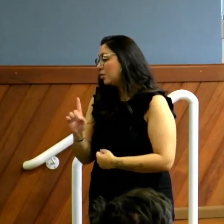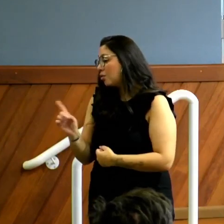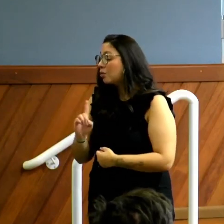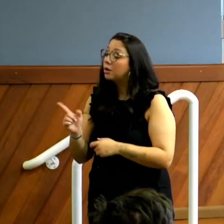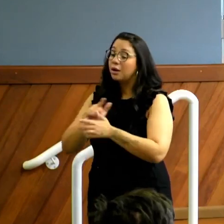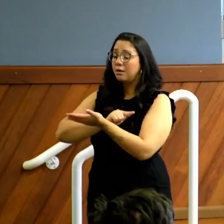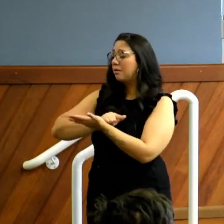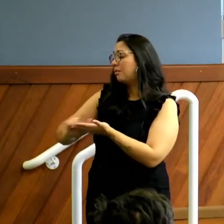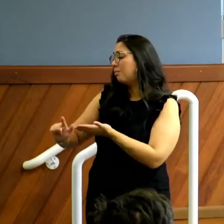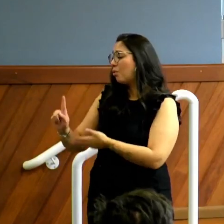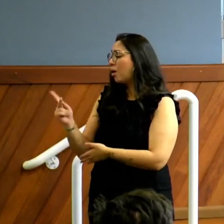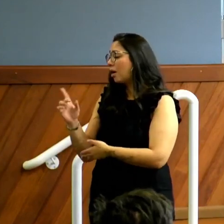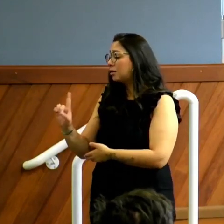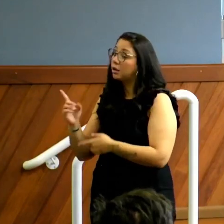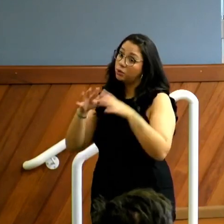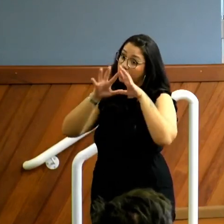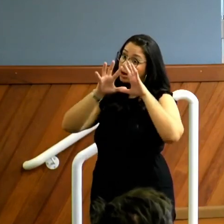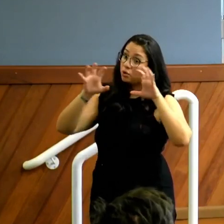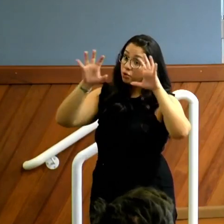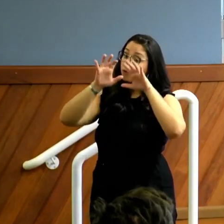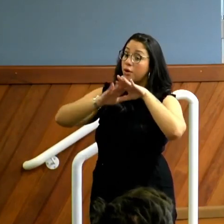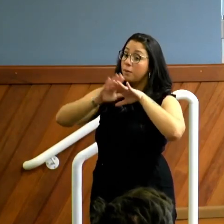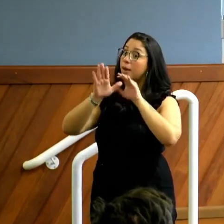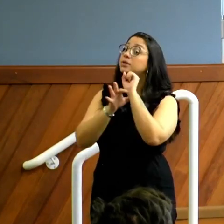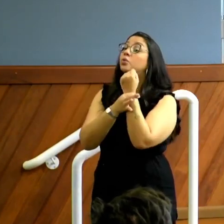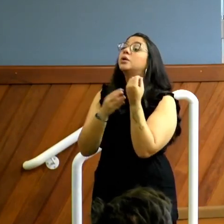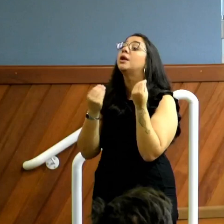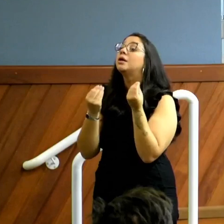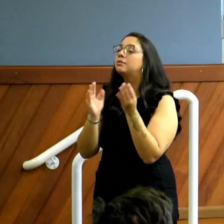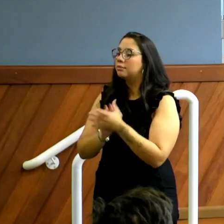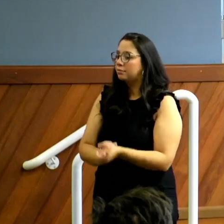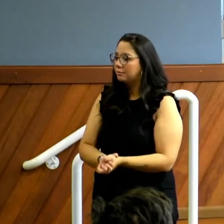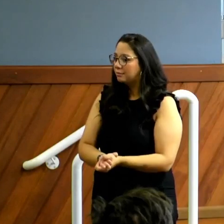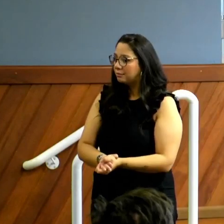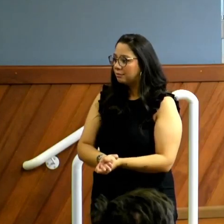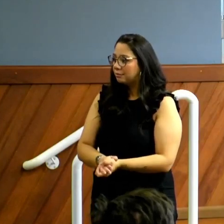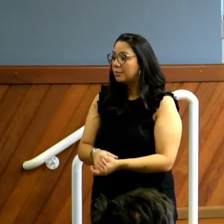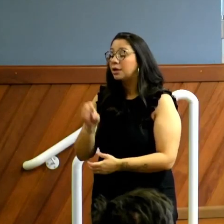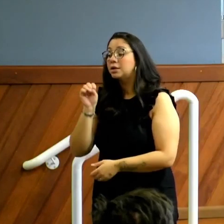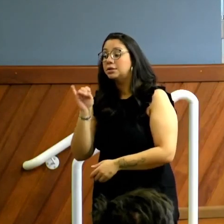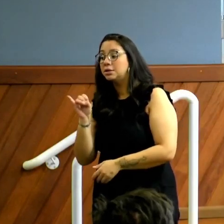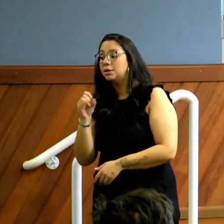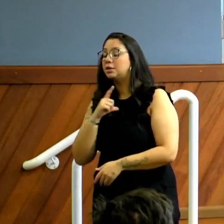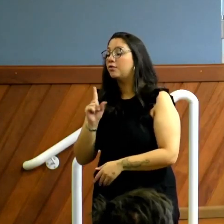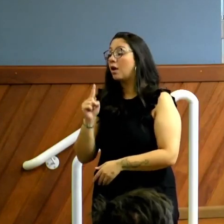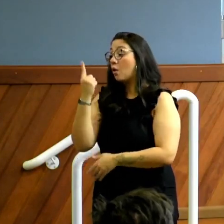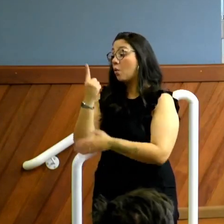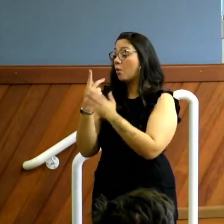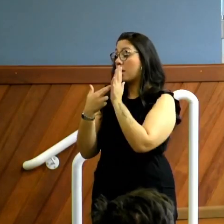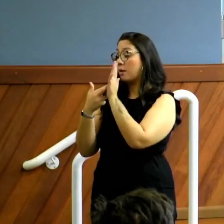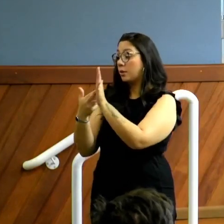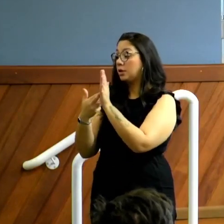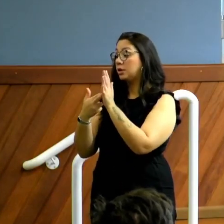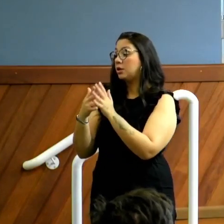gente entende que lá é um lugar mais seguro do que o HD. E aí, se eu tenho ainda, se eu perco um representante digital de um